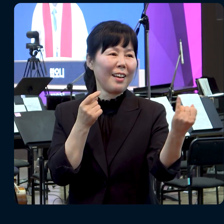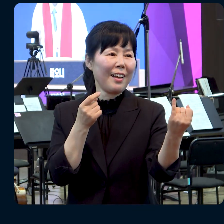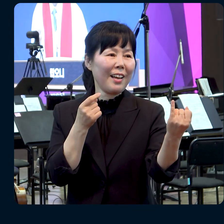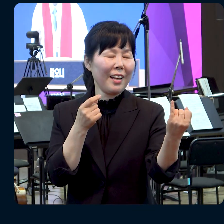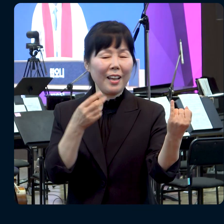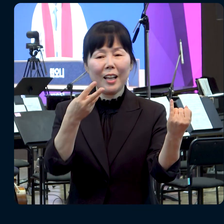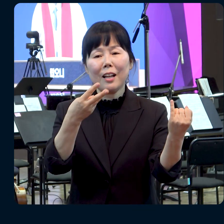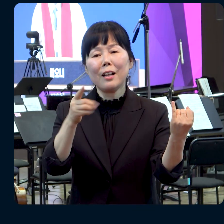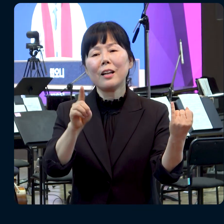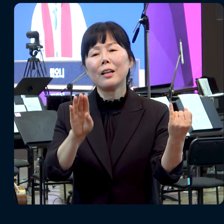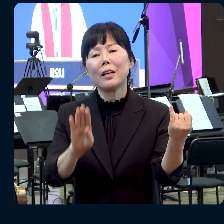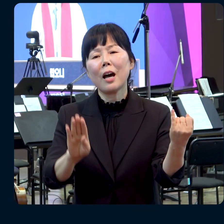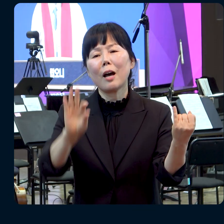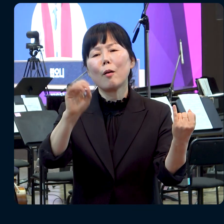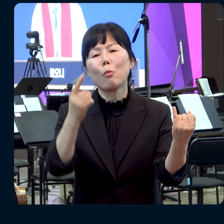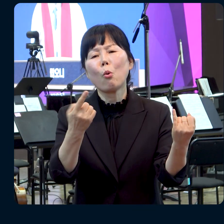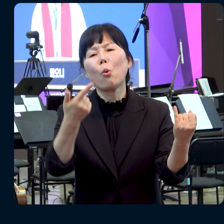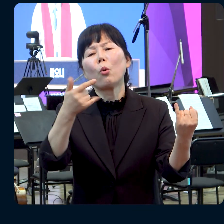라보니.